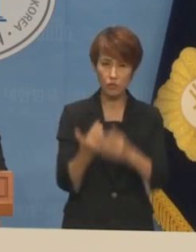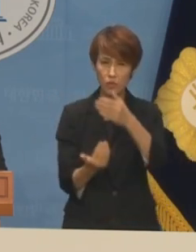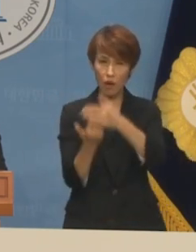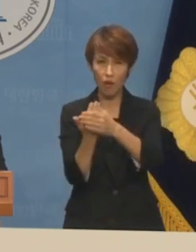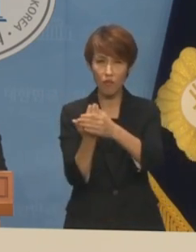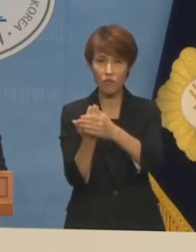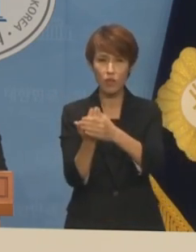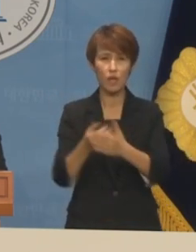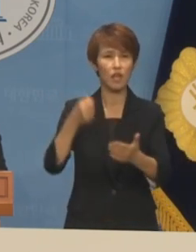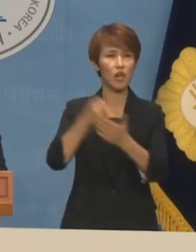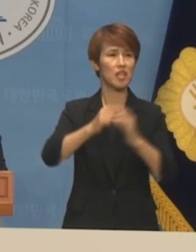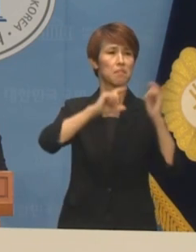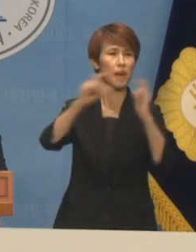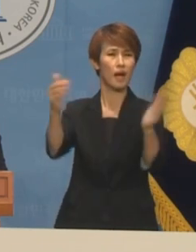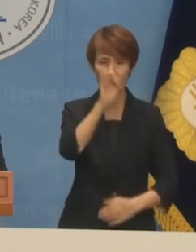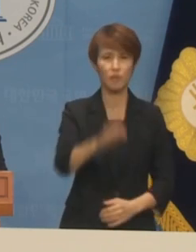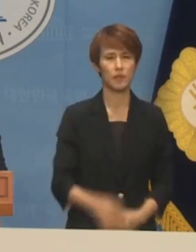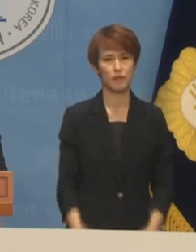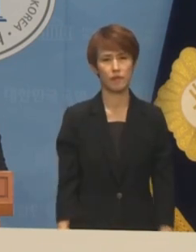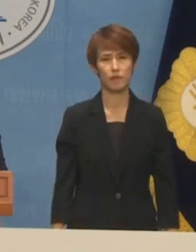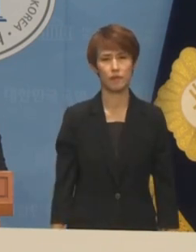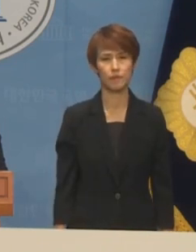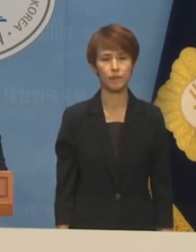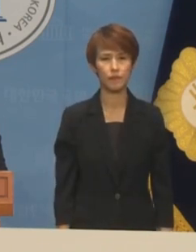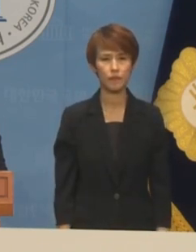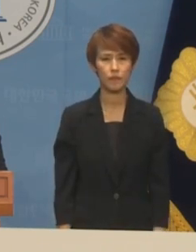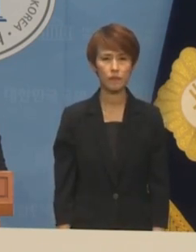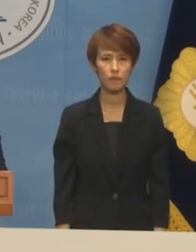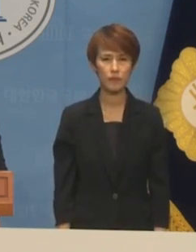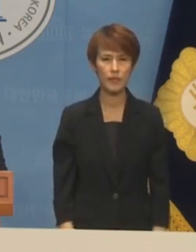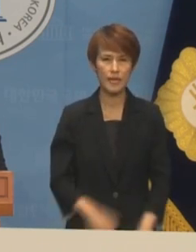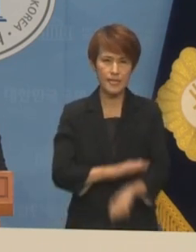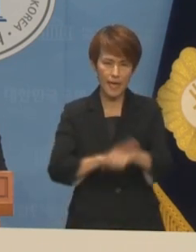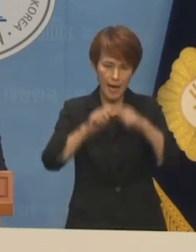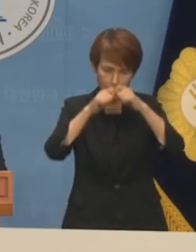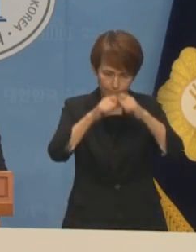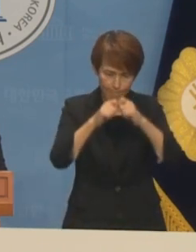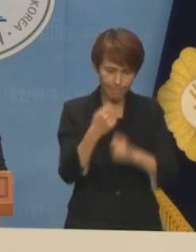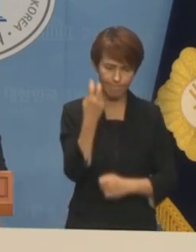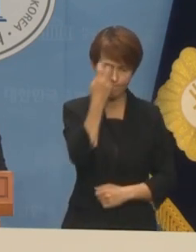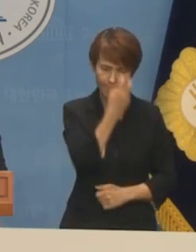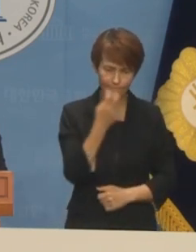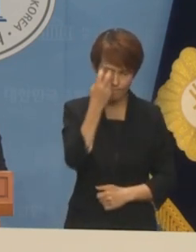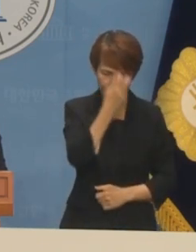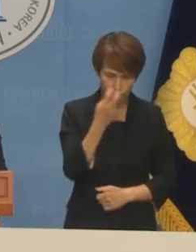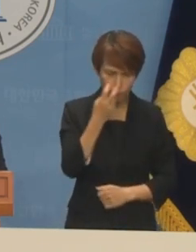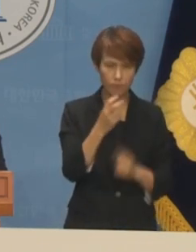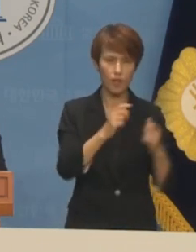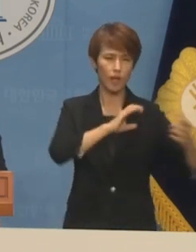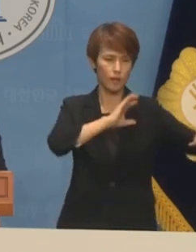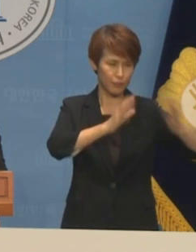쉽게 결정 내버릴 문제가 아니다. 더욱 신중하고 꼼꼼하게 조사하고